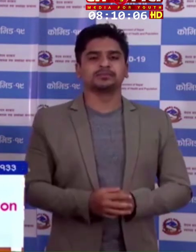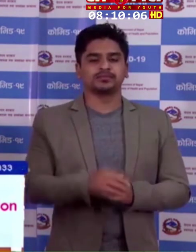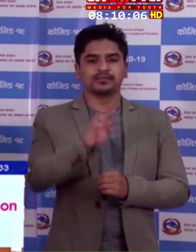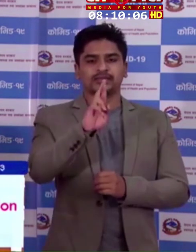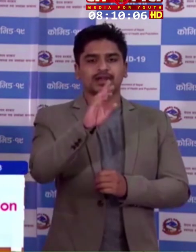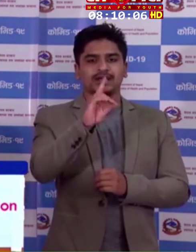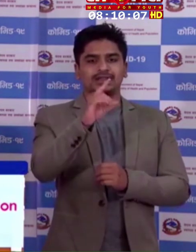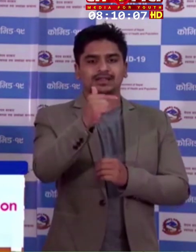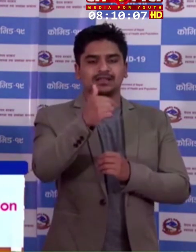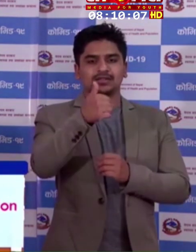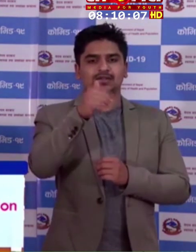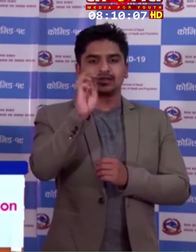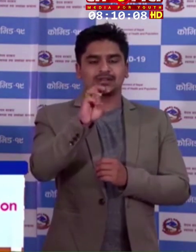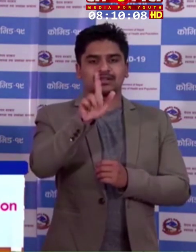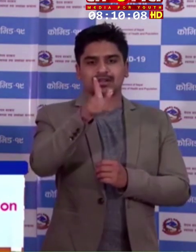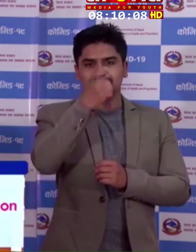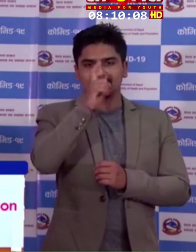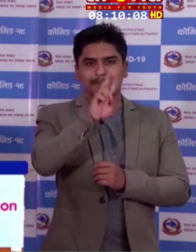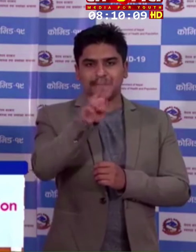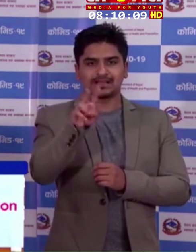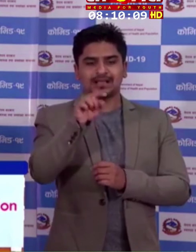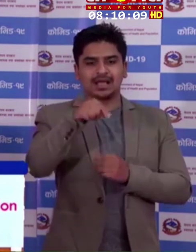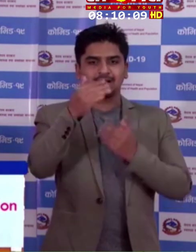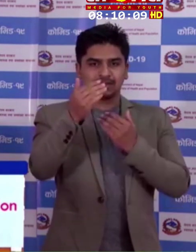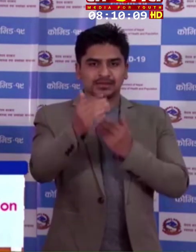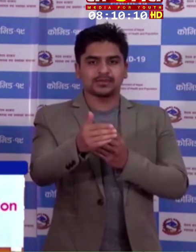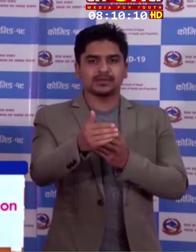आरडिटी 6,722 र आजसम्म